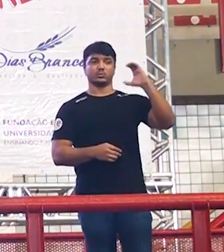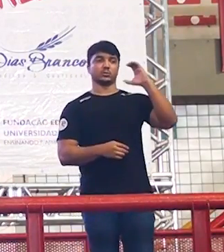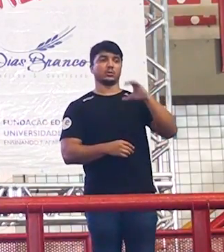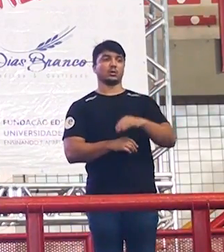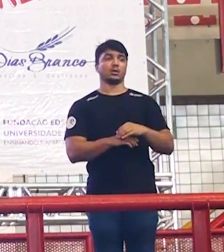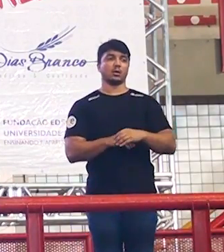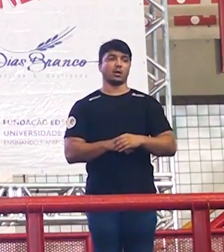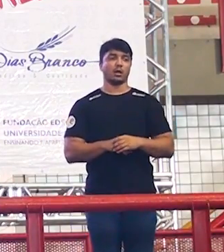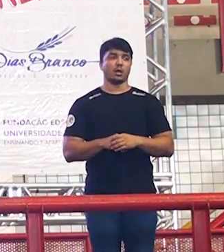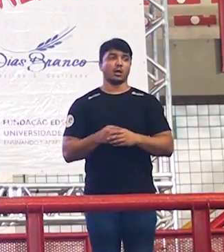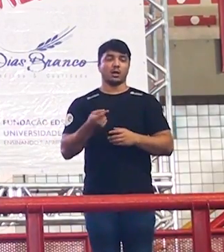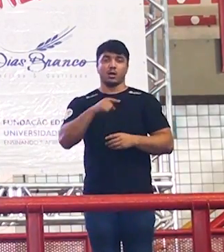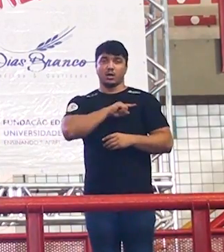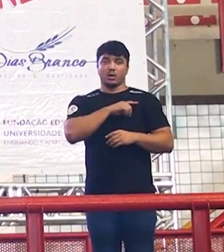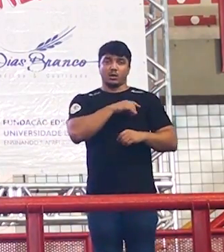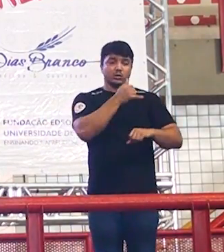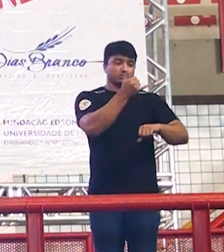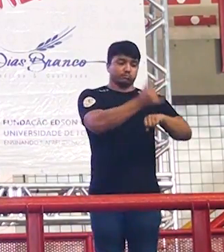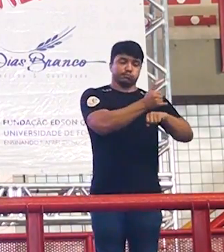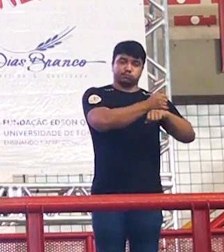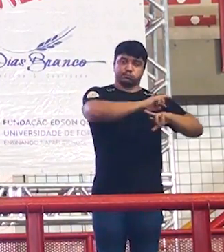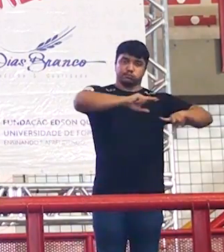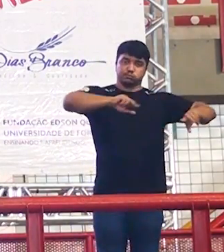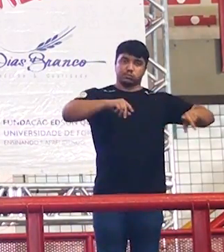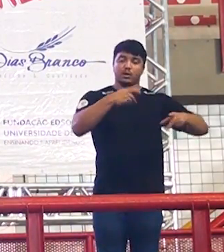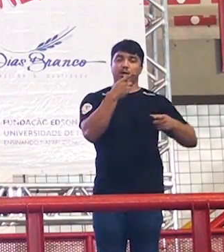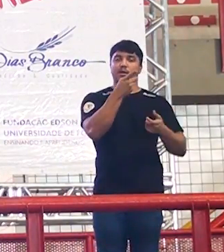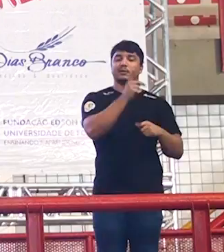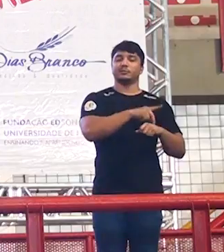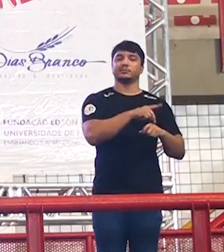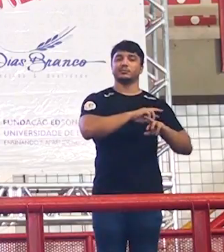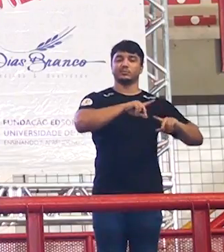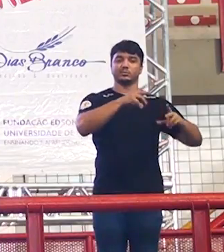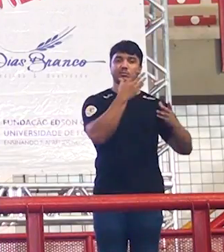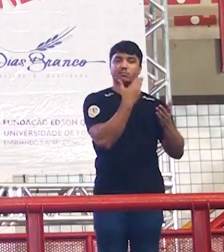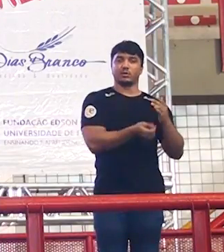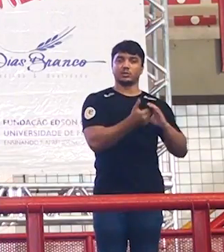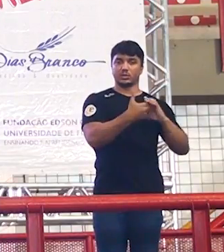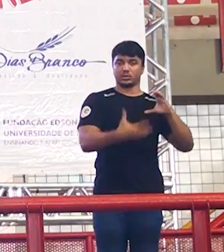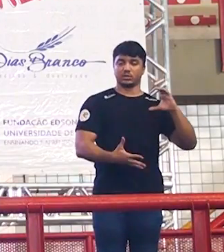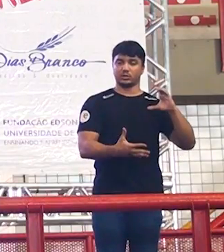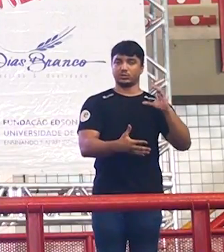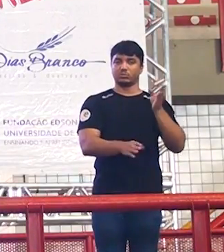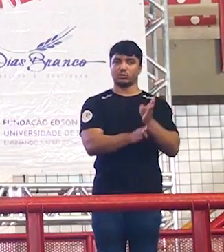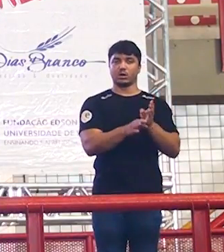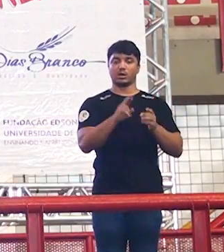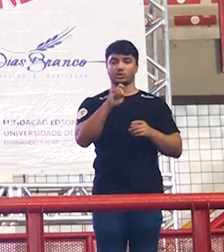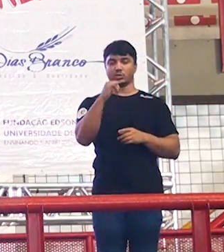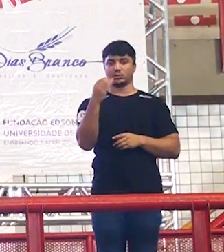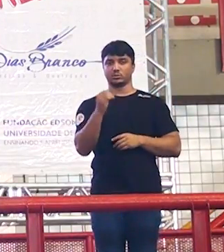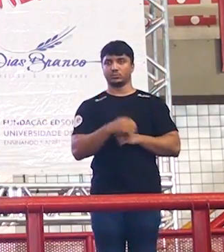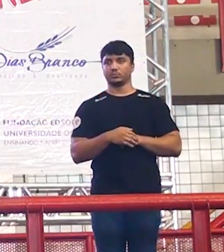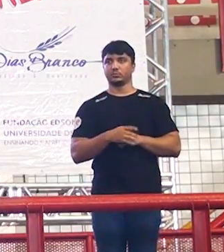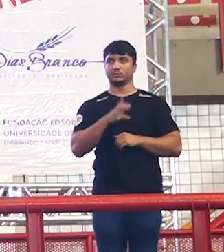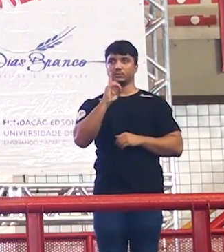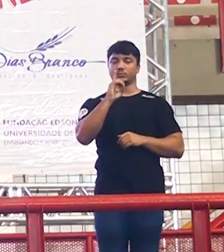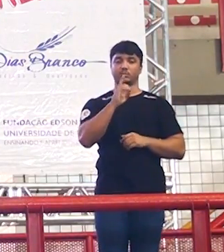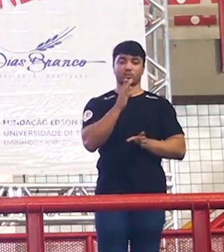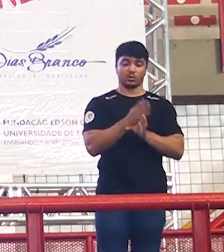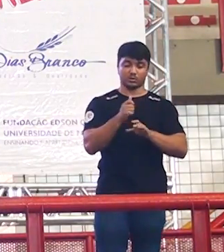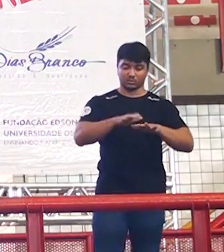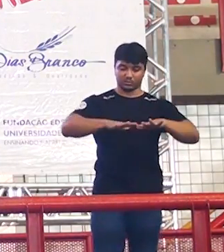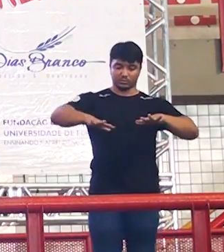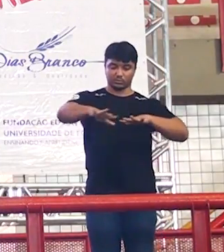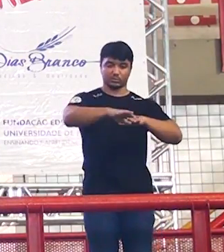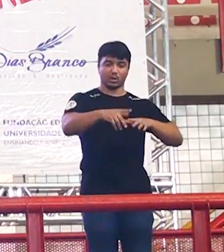a contaminação de metais e minerais, que perdem suas características na presença de radiação. D, a contaminação do solo,